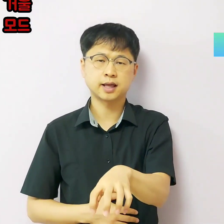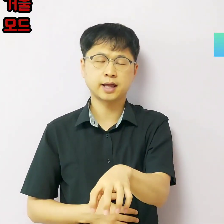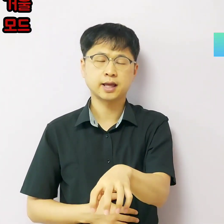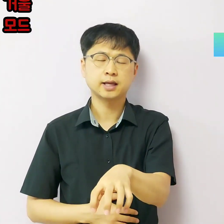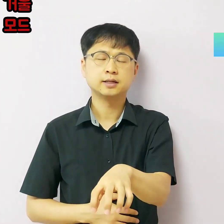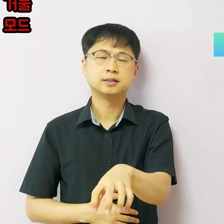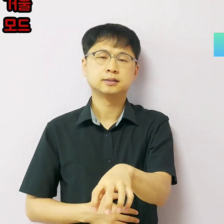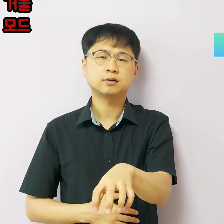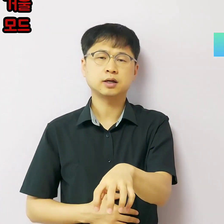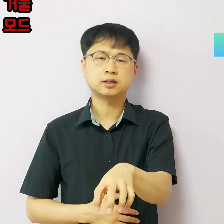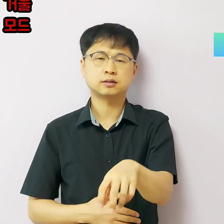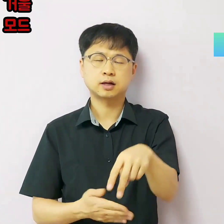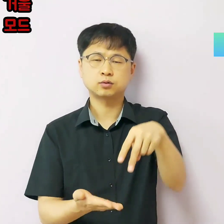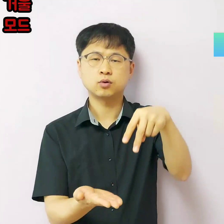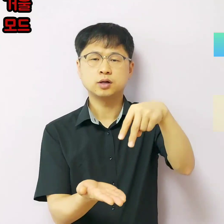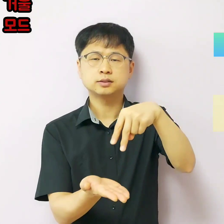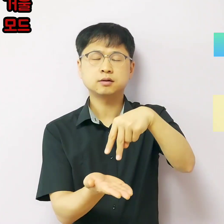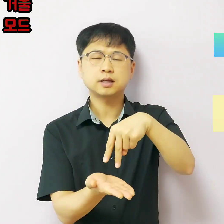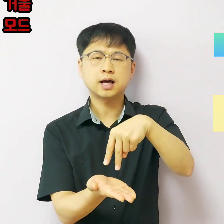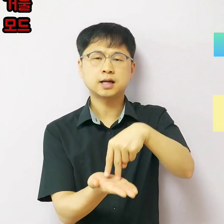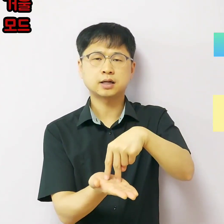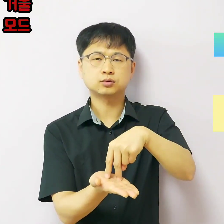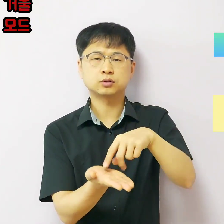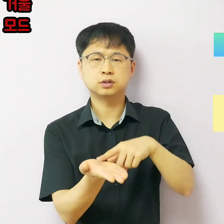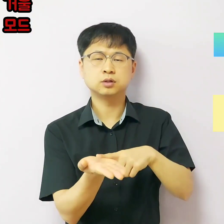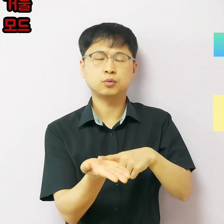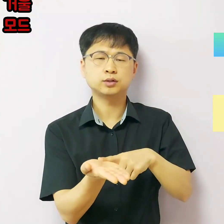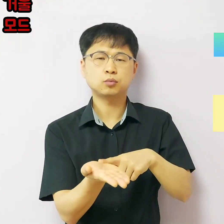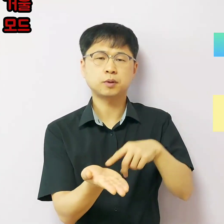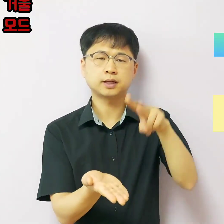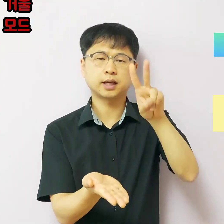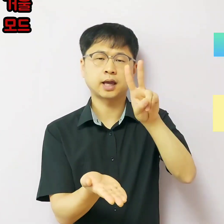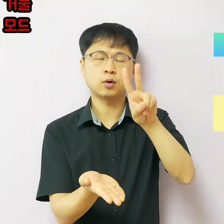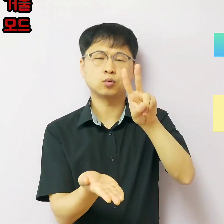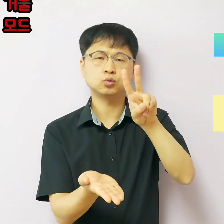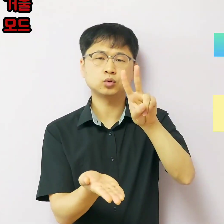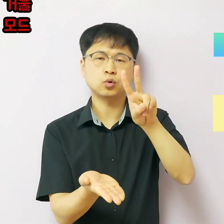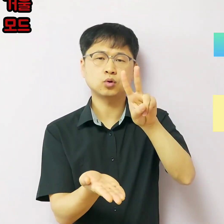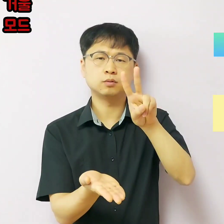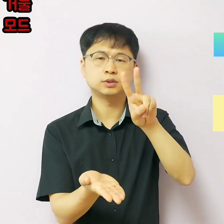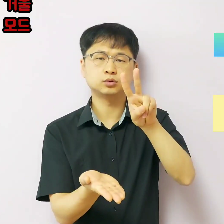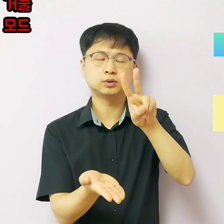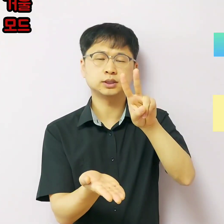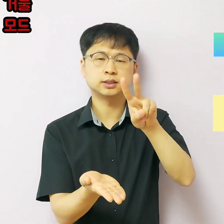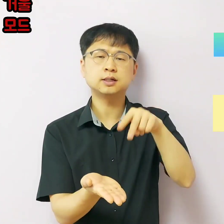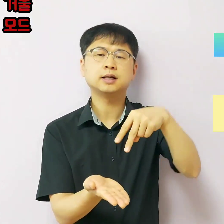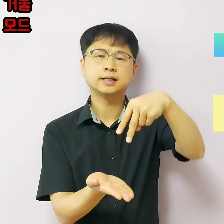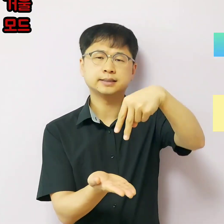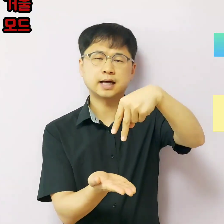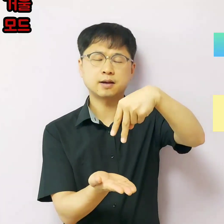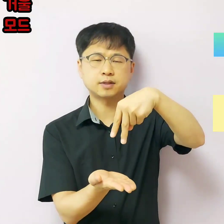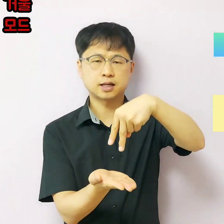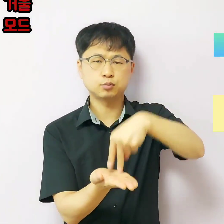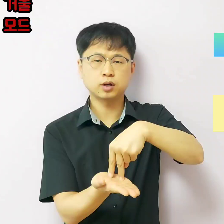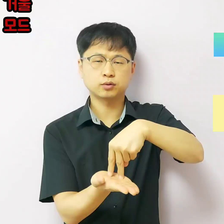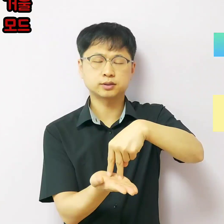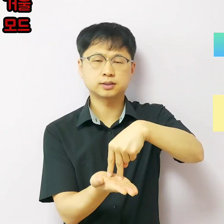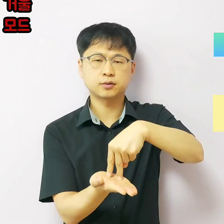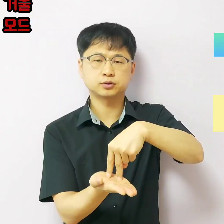끝에 서게 되더라도 서다라는 수어는 왼손바닥에 오른손 검지 중지를 사람 다리 모양으로 해서